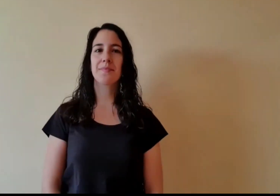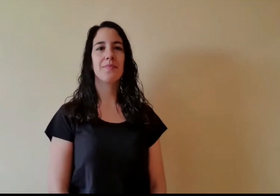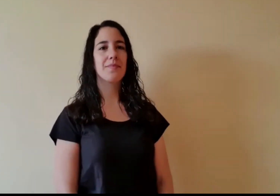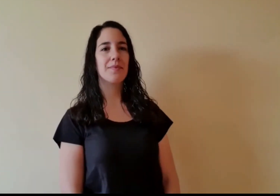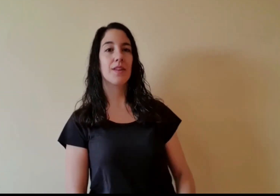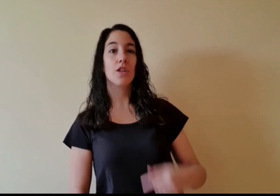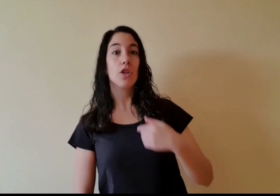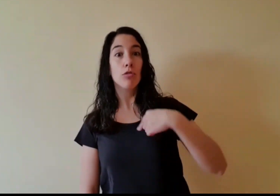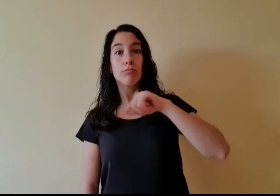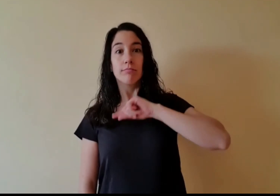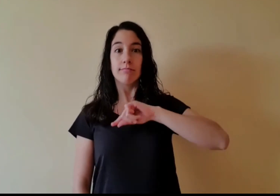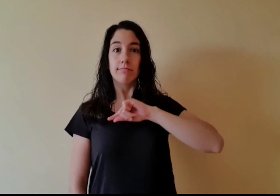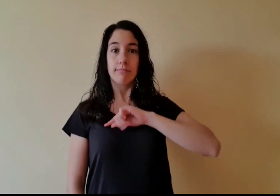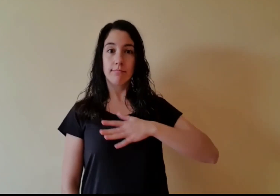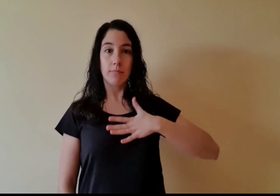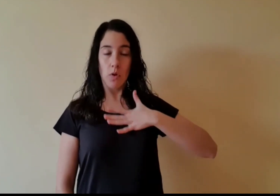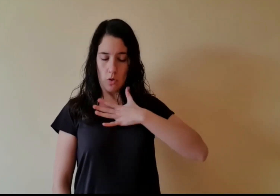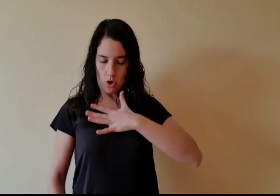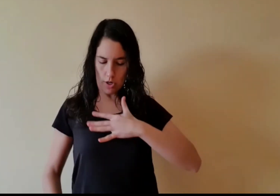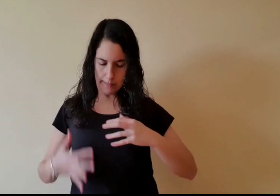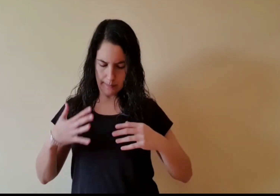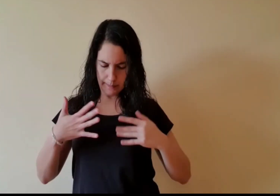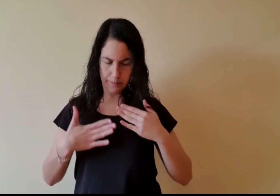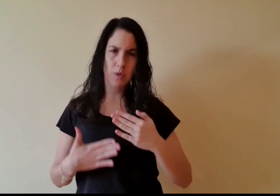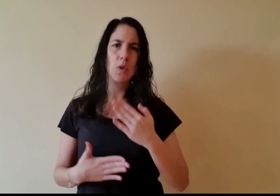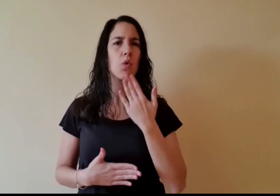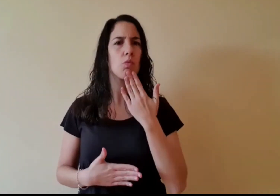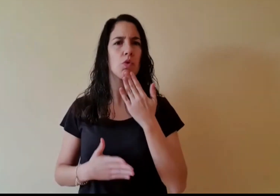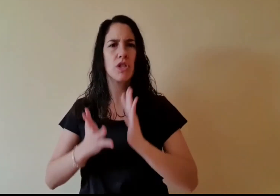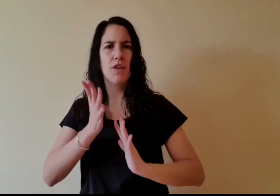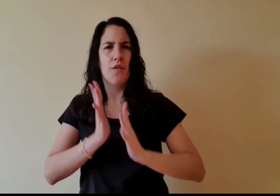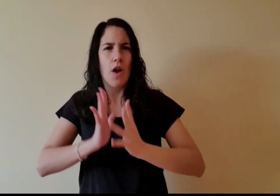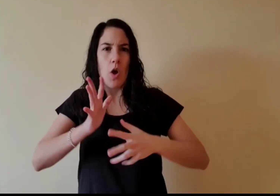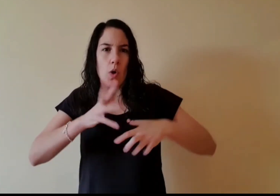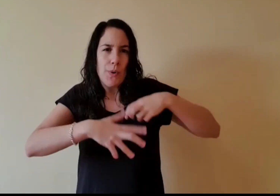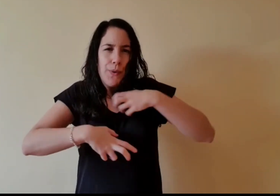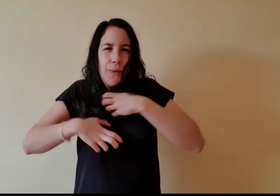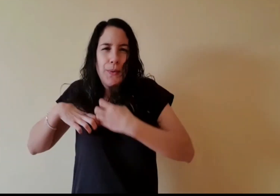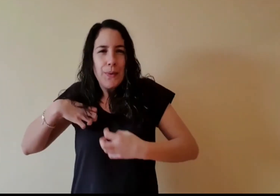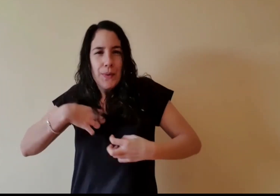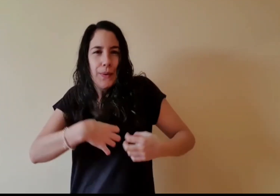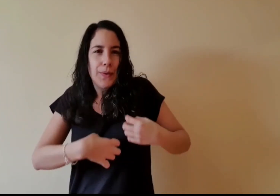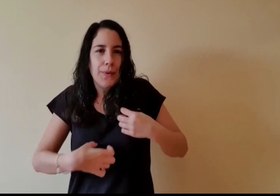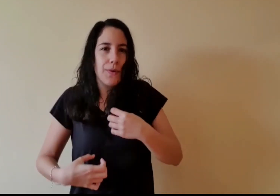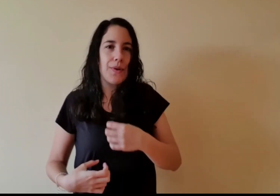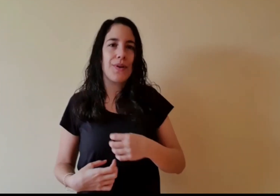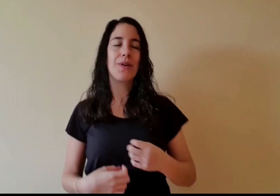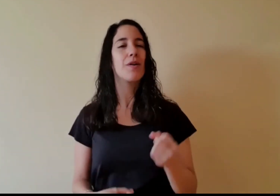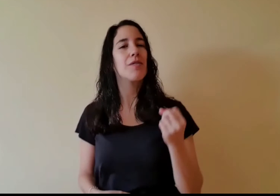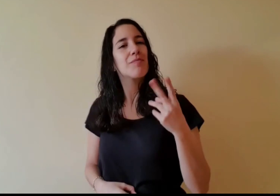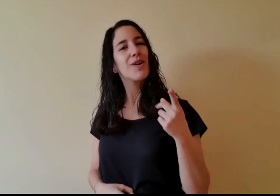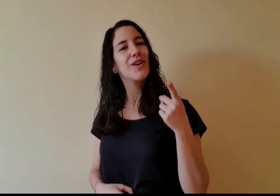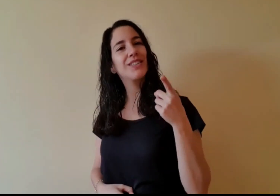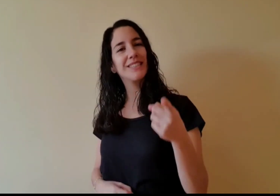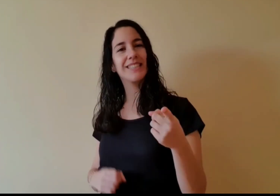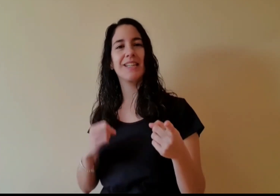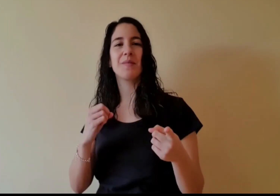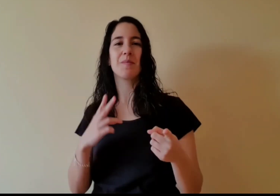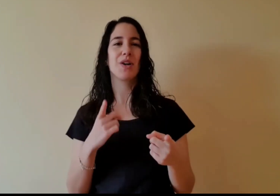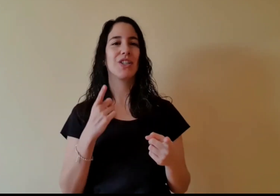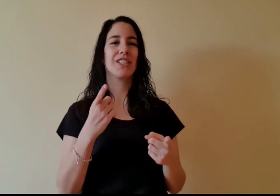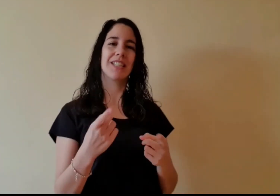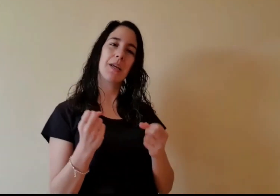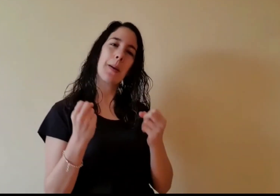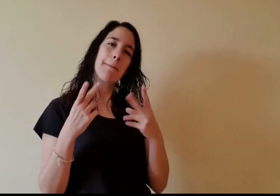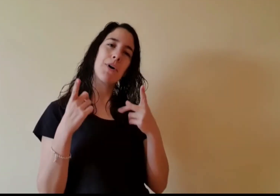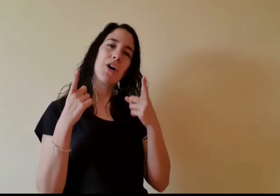Yo siento en el pecho el baile enloquecido del fuego. Por ti,